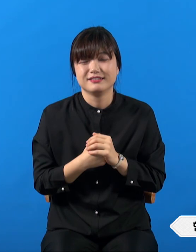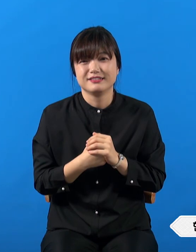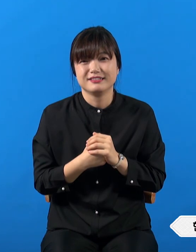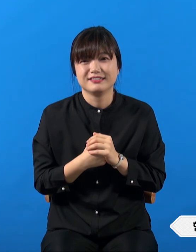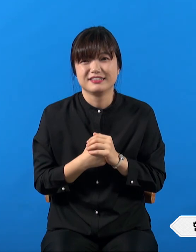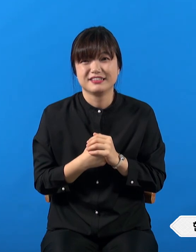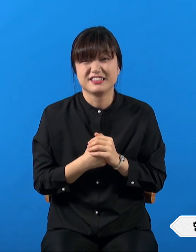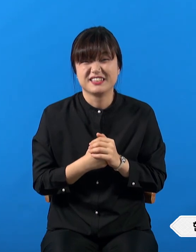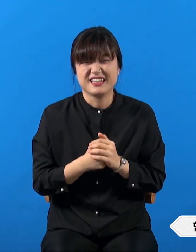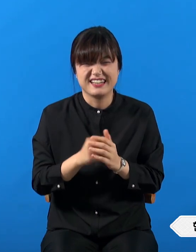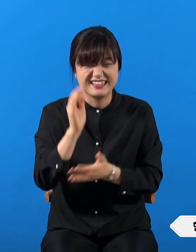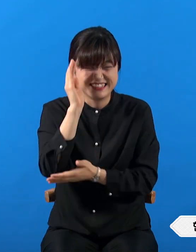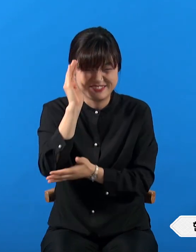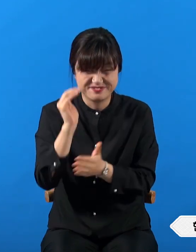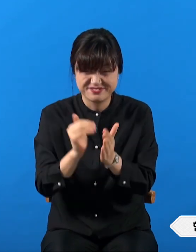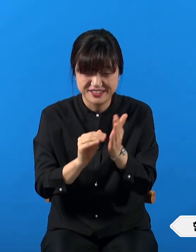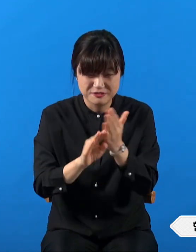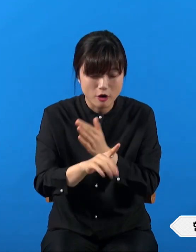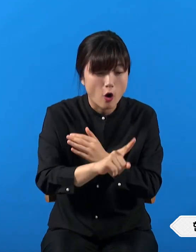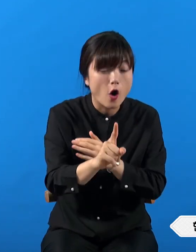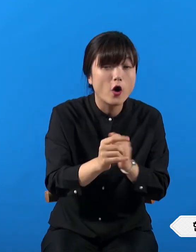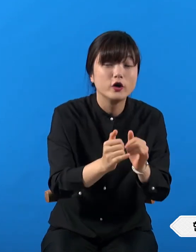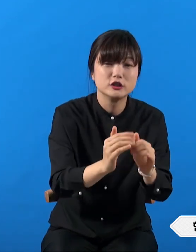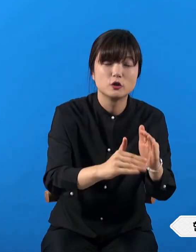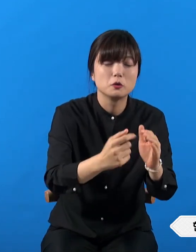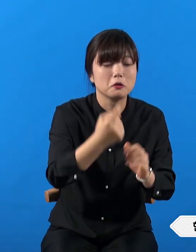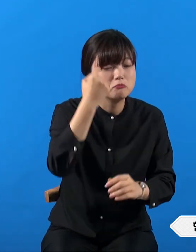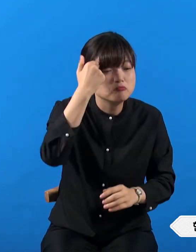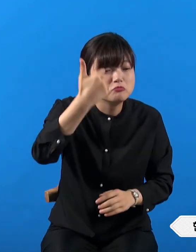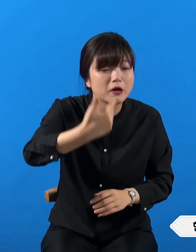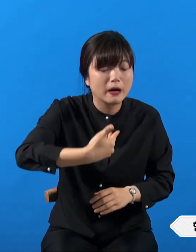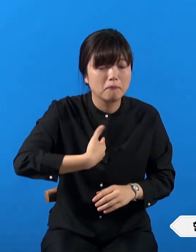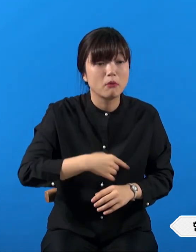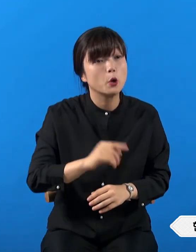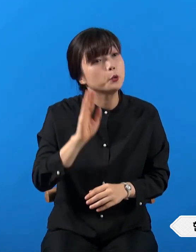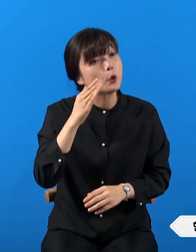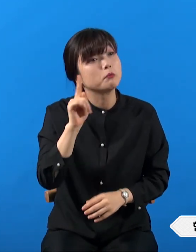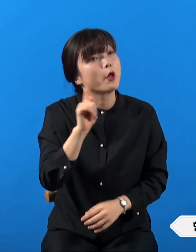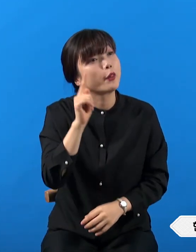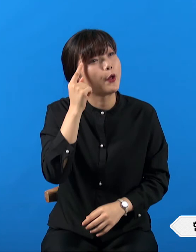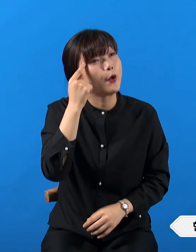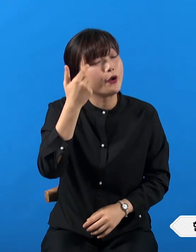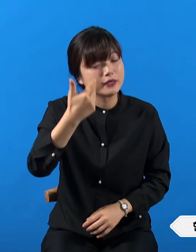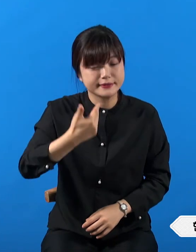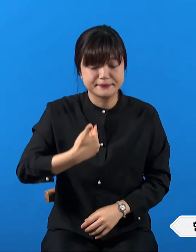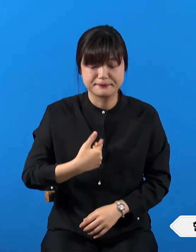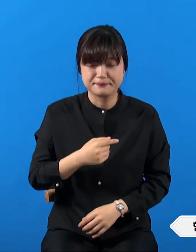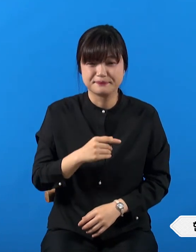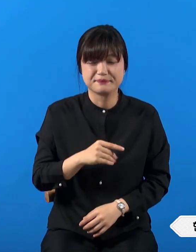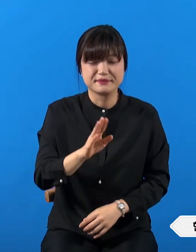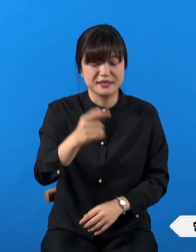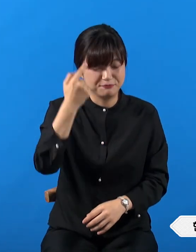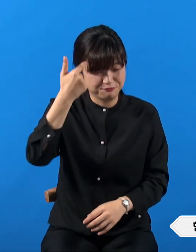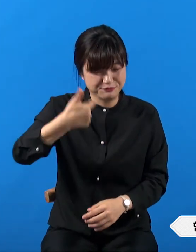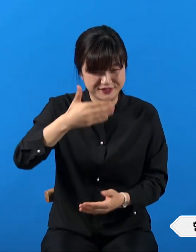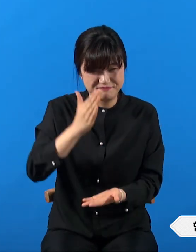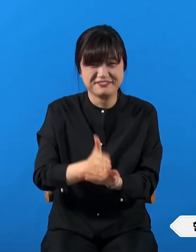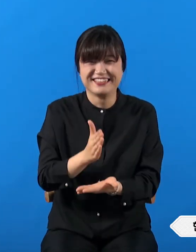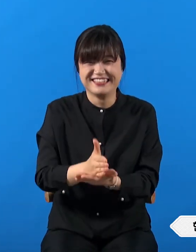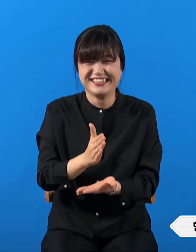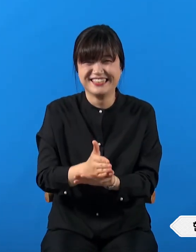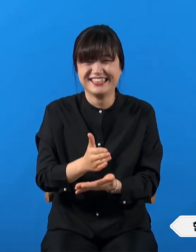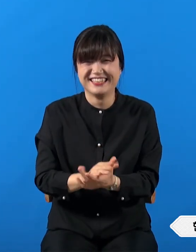그런데 이런 얘기하면 꼭 요즘은 어떤데요? 그렇게 물어보는 사람이 있습니다. 묻지